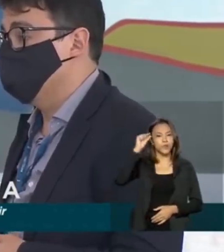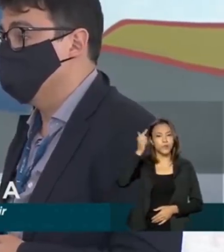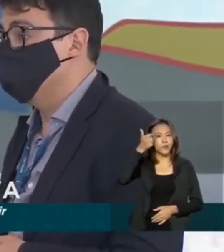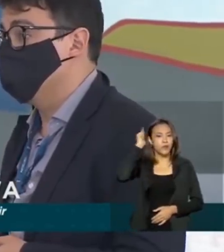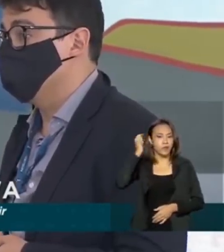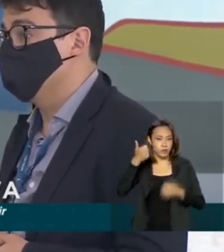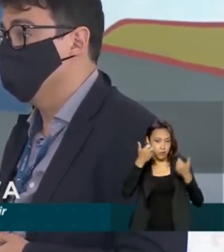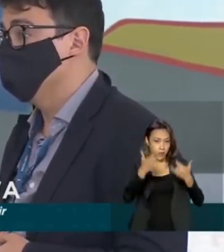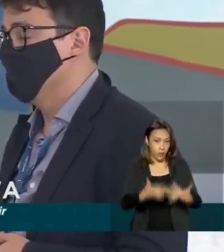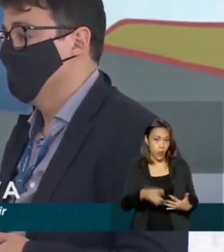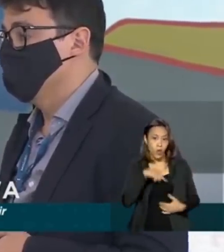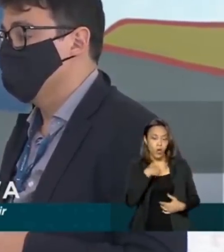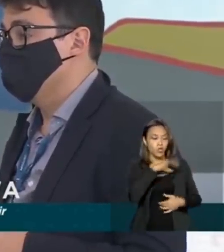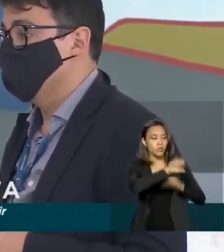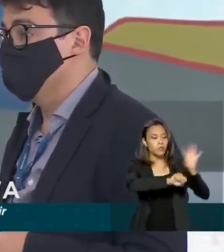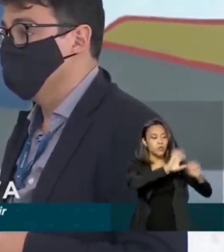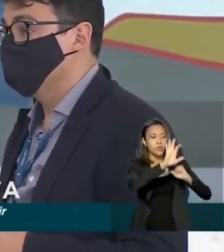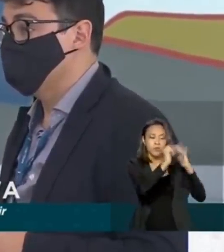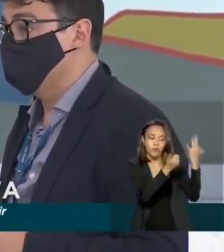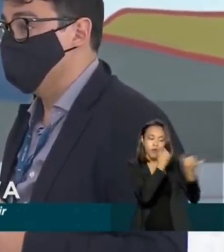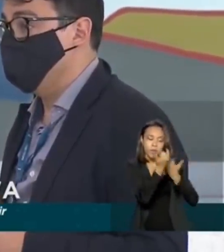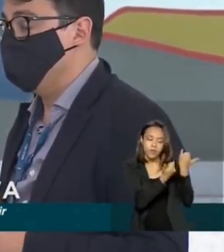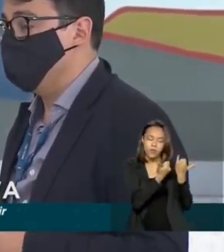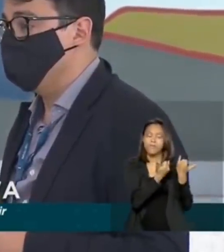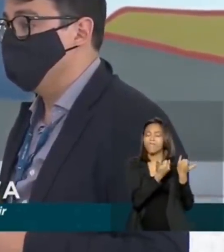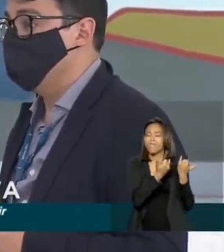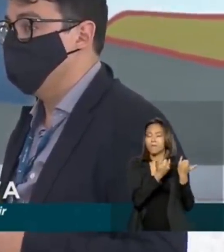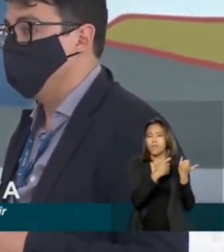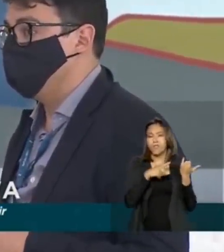nós tivemos informação de que haveria 2